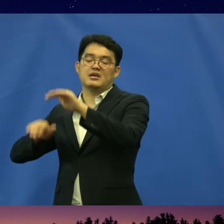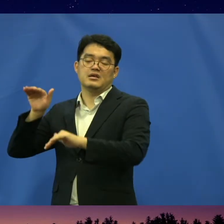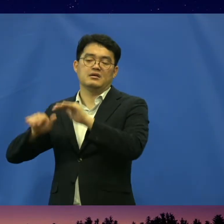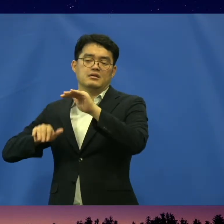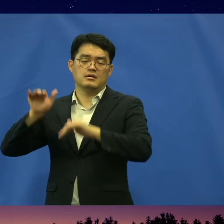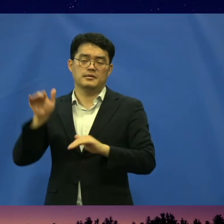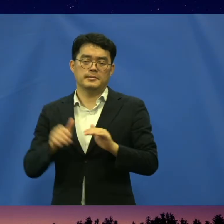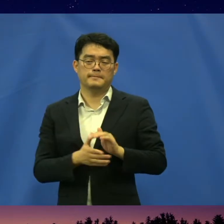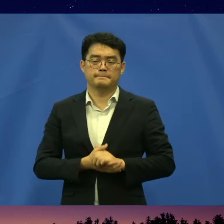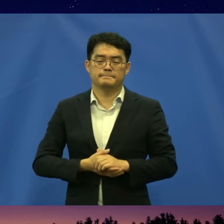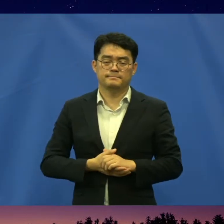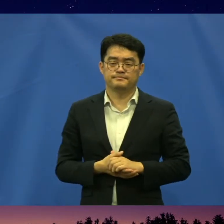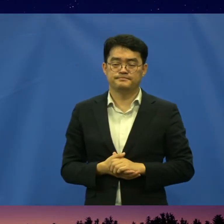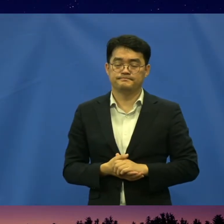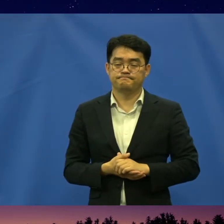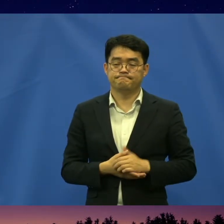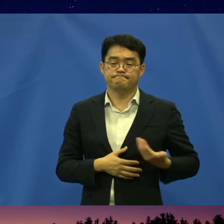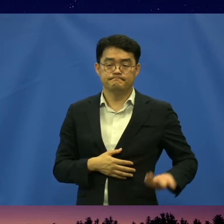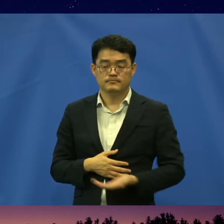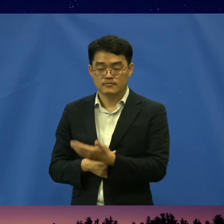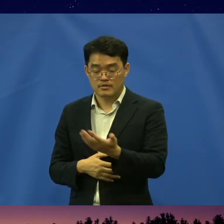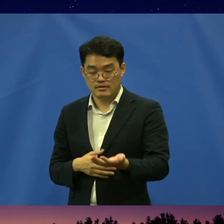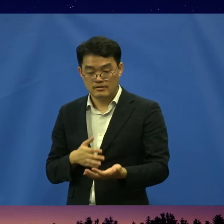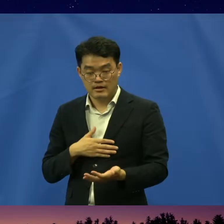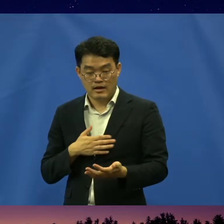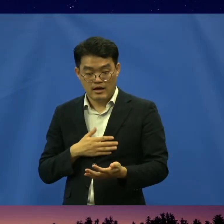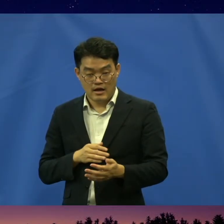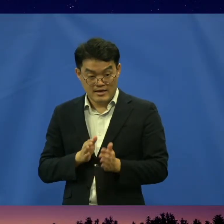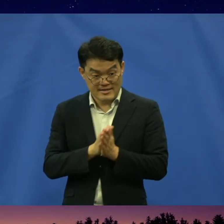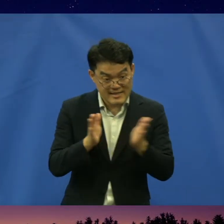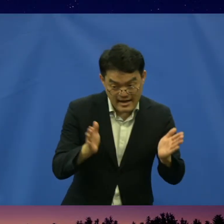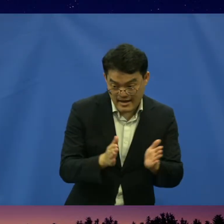수없이 건드린 게 많은데 끝낸 건 하나도 없어.